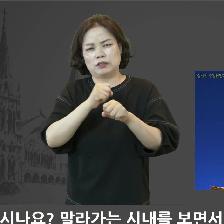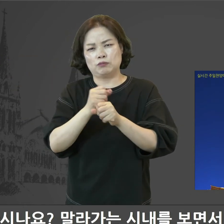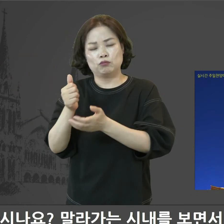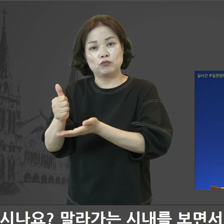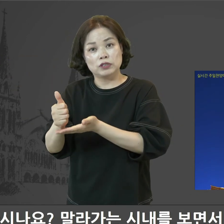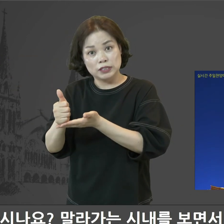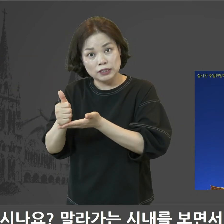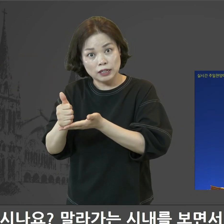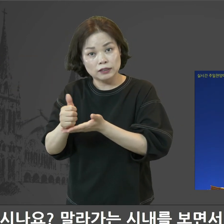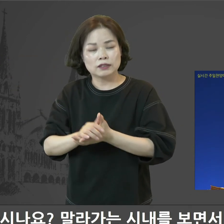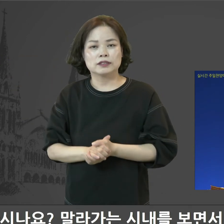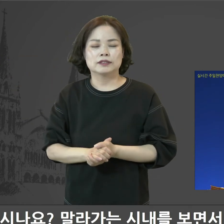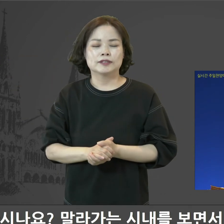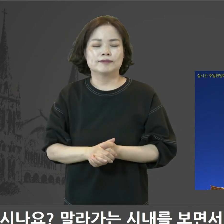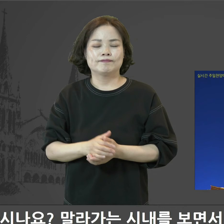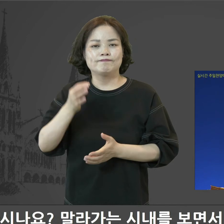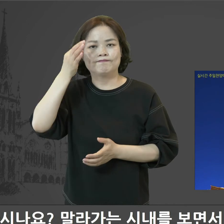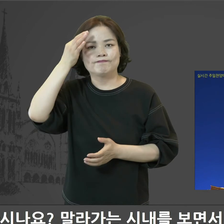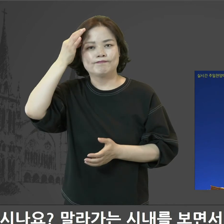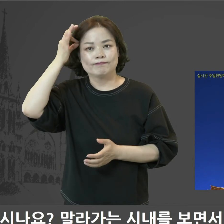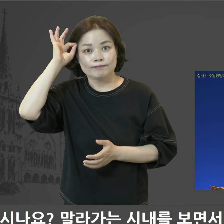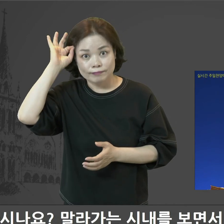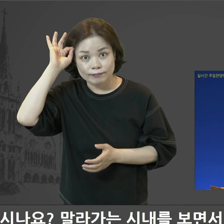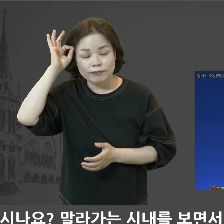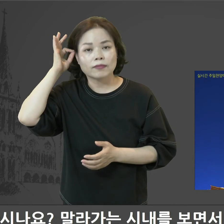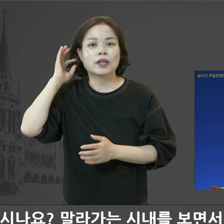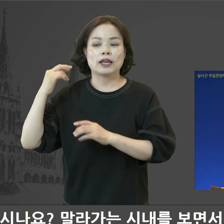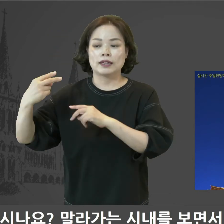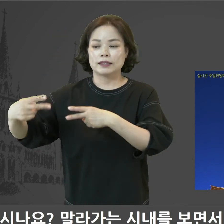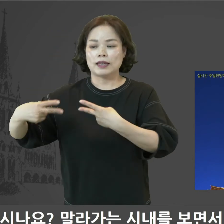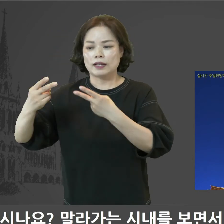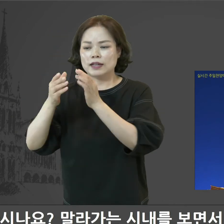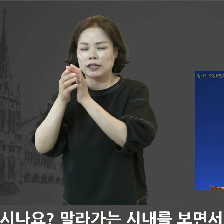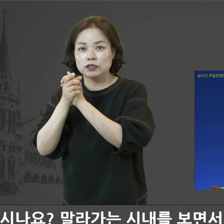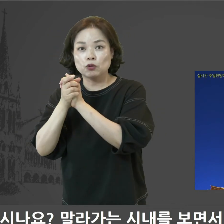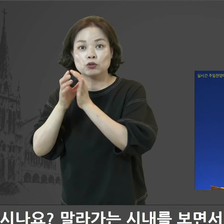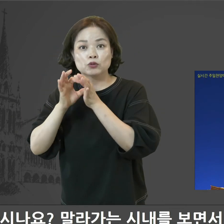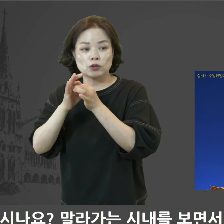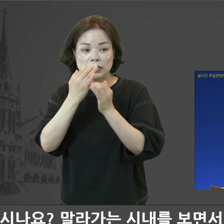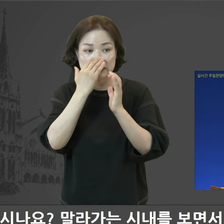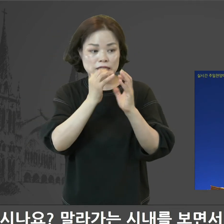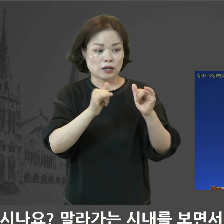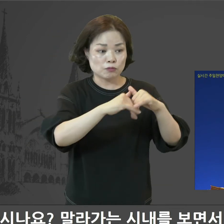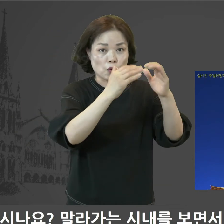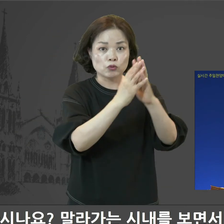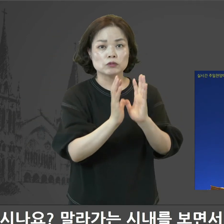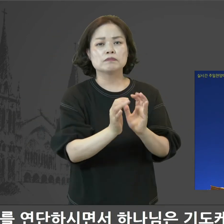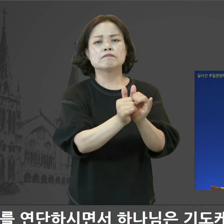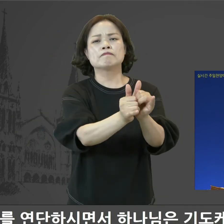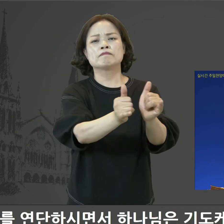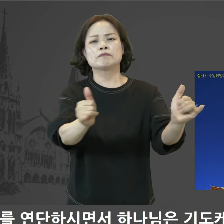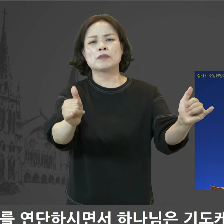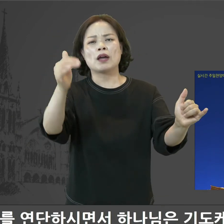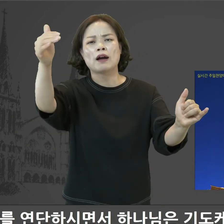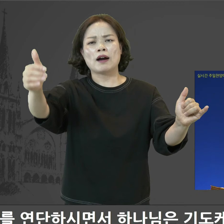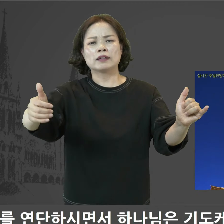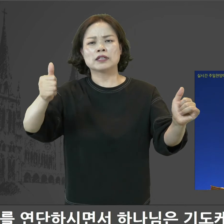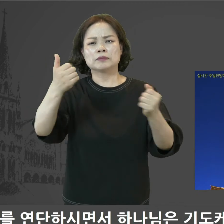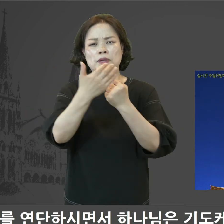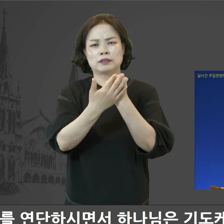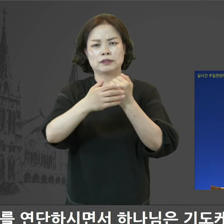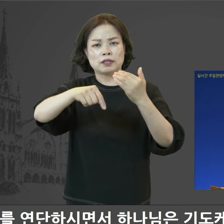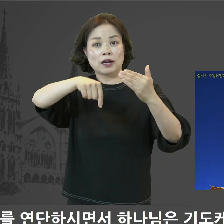것을 알게 하셨습니다. 엘리야의 기도를 통해서 이스라엘의 모든 백성들이 이 하나님의